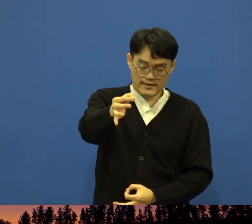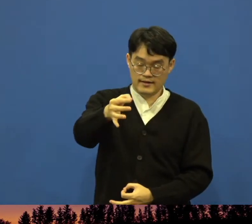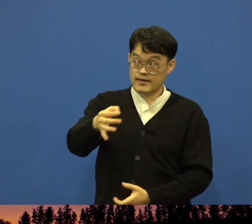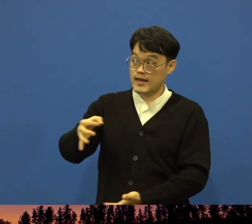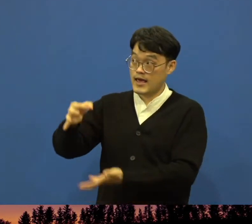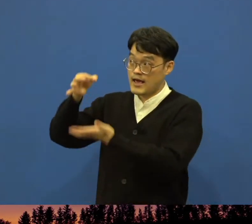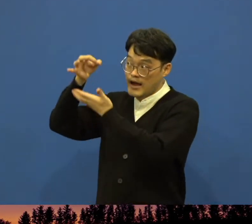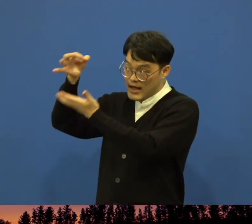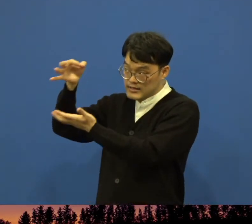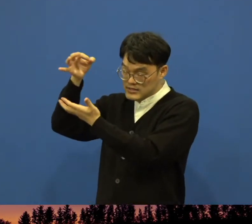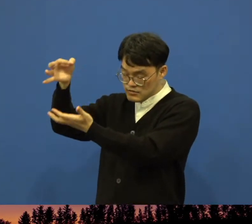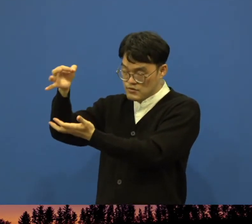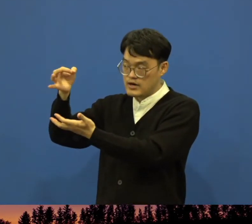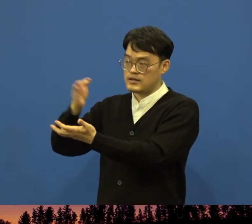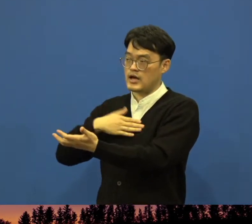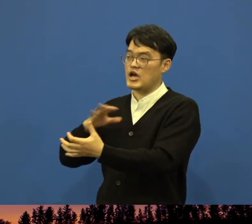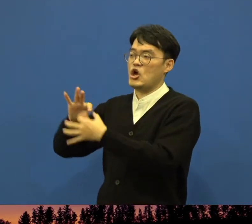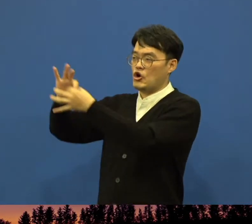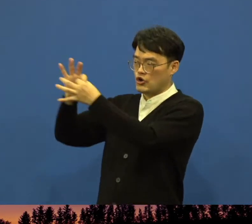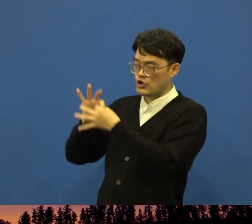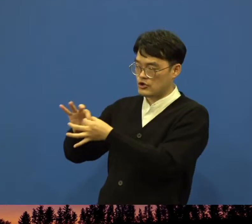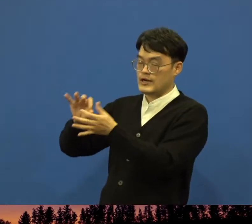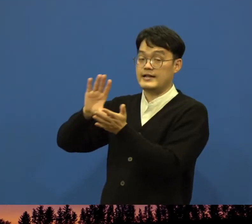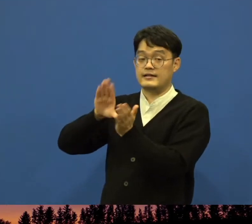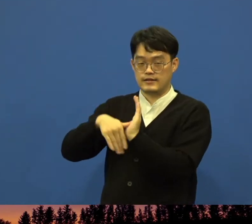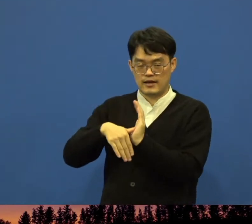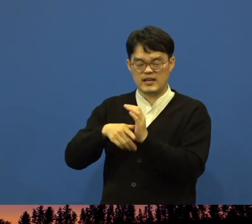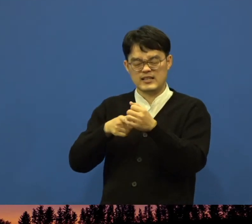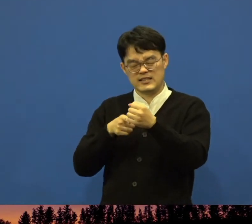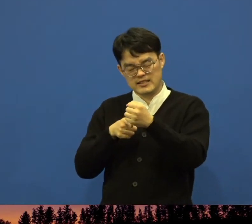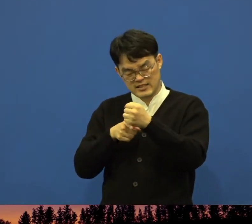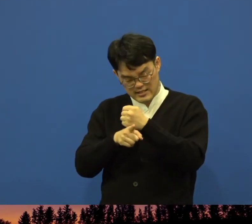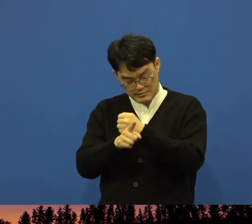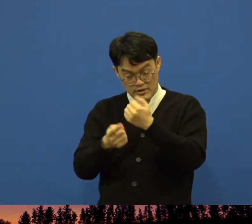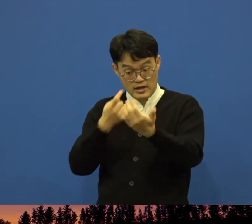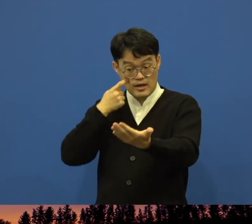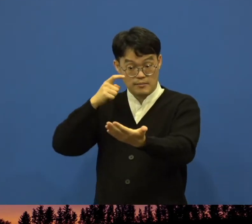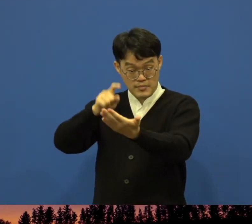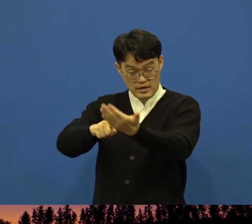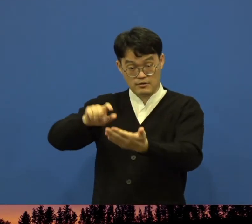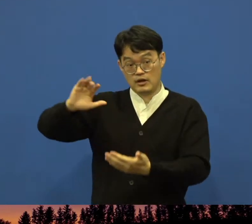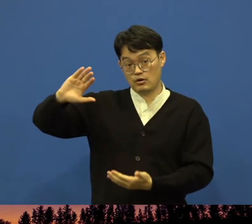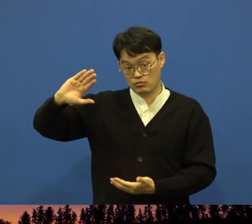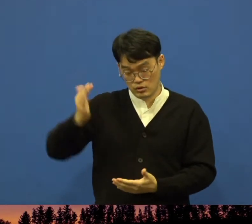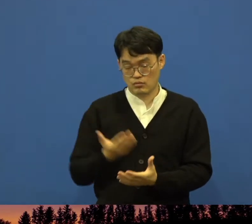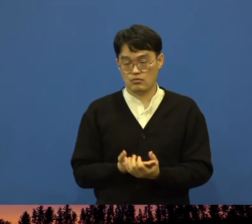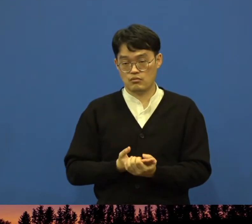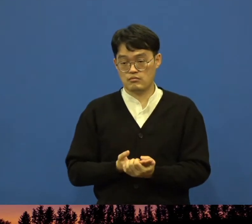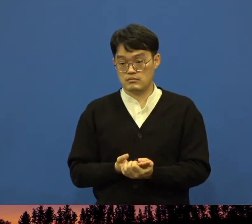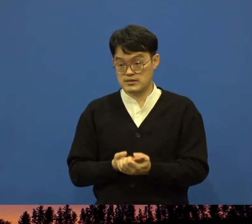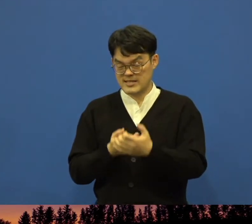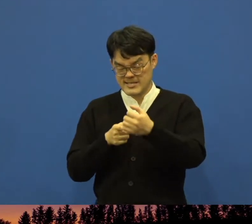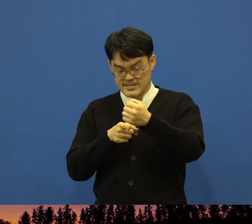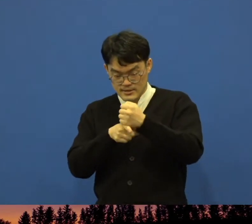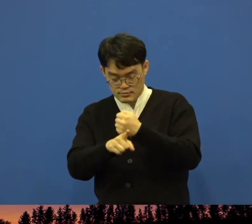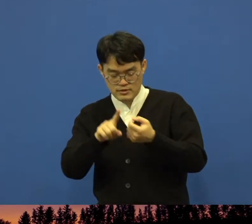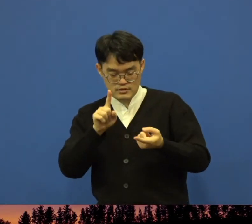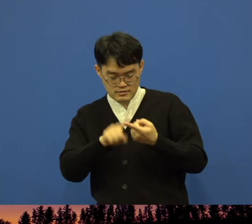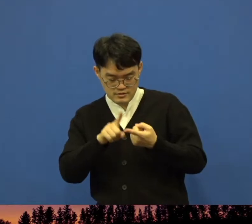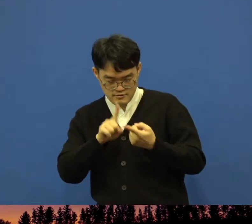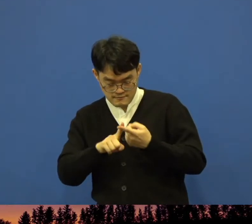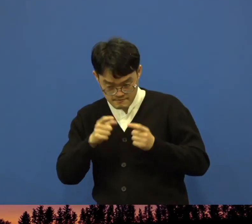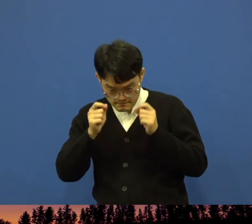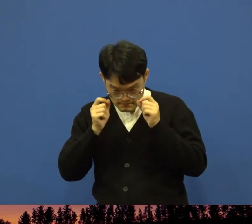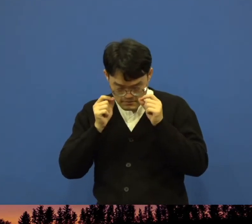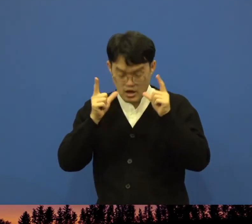내가 연결될 때 의미를 발견하게 되고, 그 의미를 진정으로 내가 발견할 때 내 안에